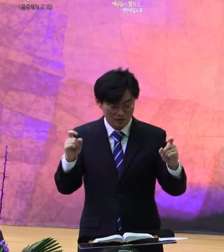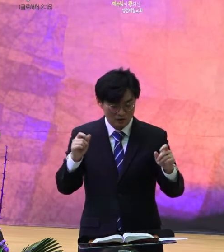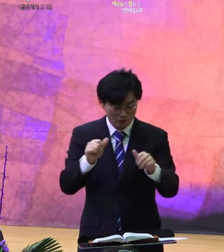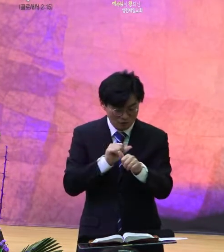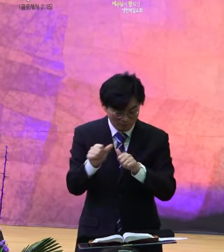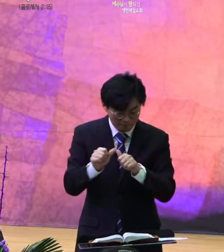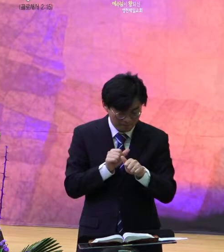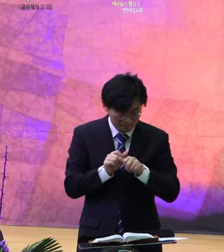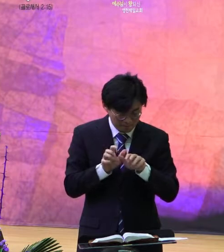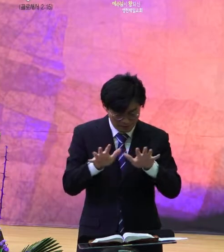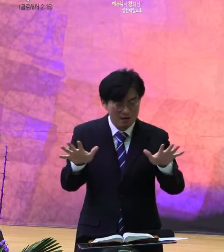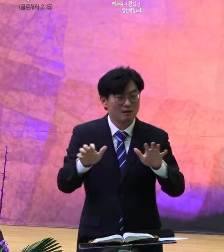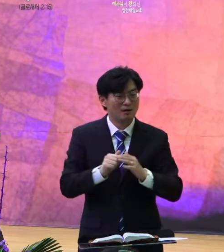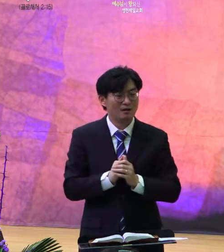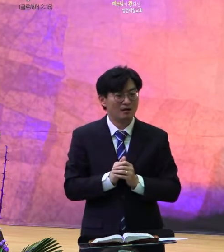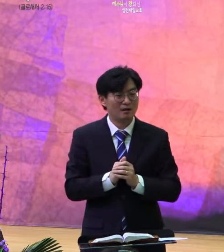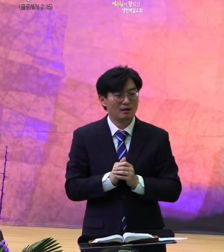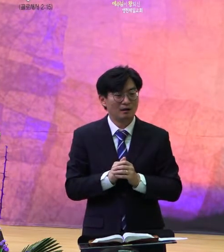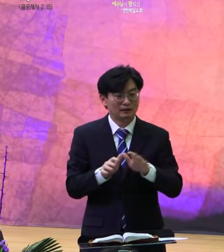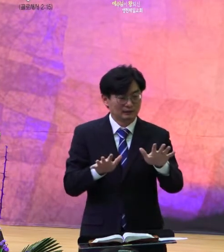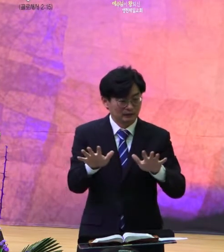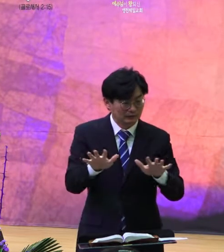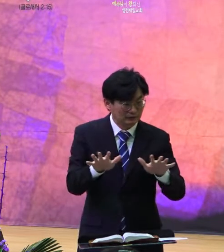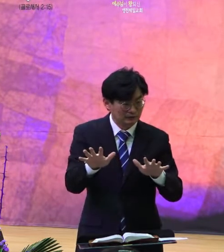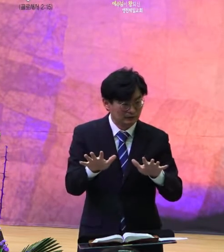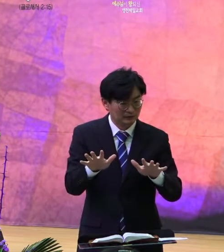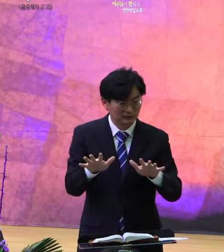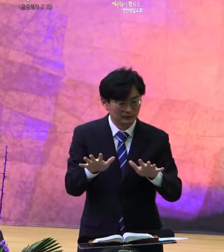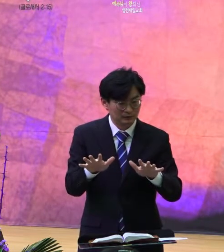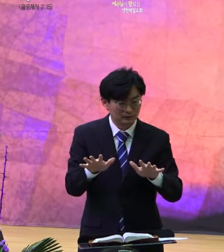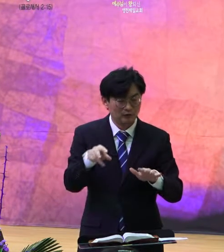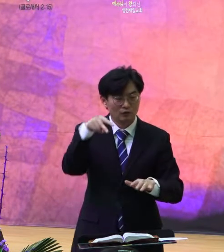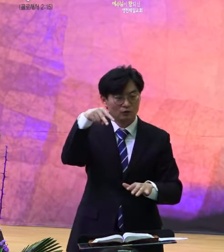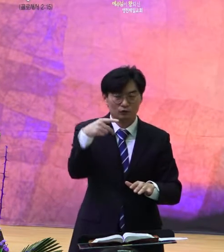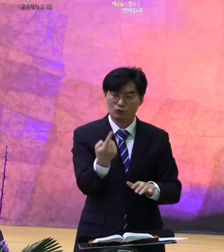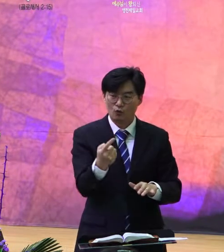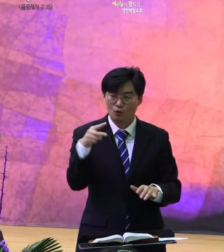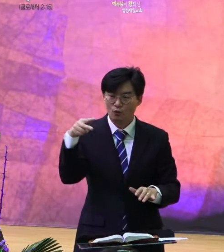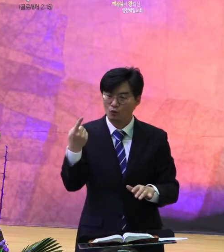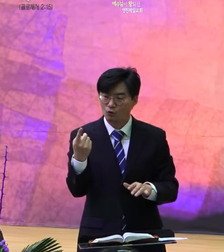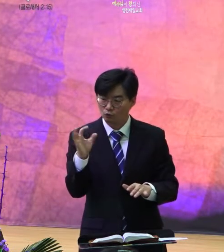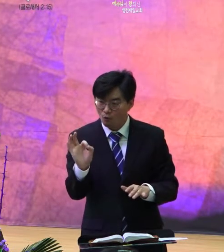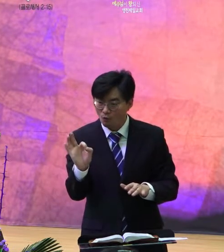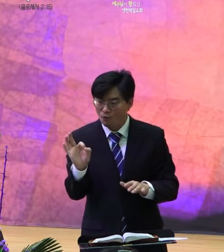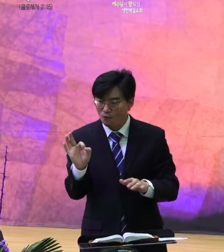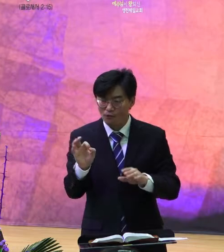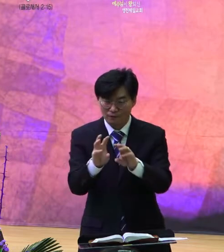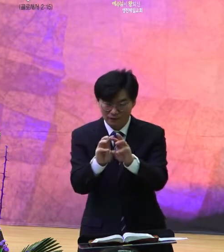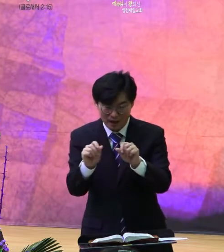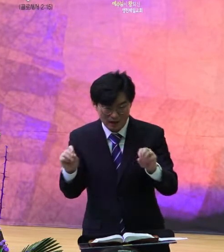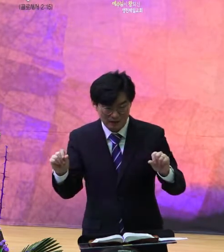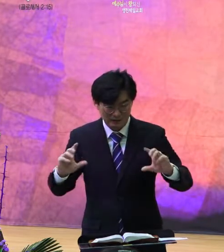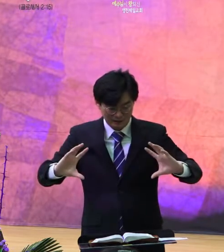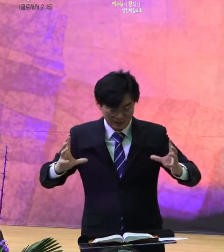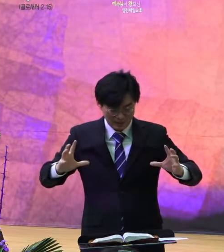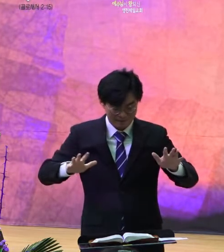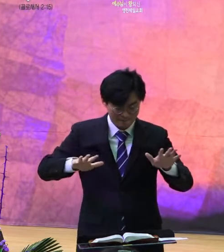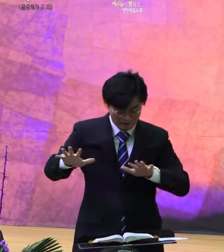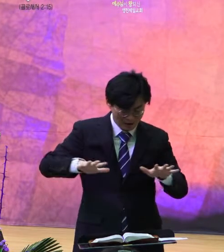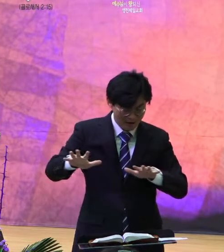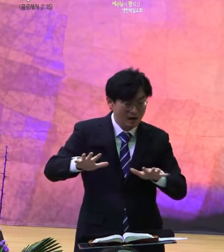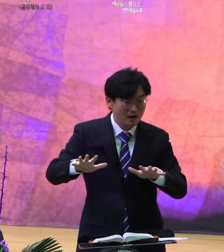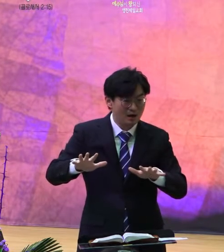소동했다고 하는 원어는 지진이 일어나서 땅이 흔들리는 것을 표현할 때 쓰던 단어입니다. 이 단어를